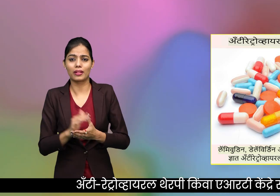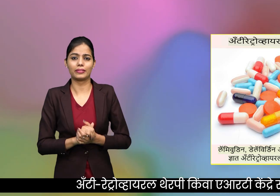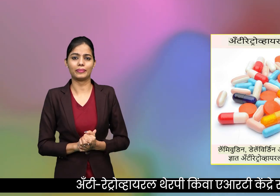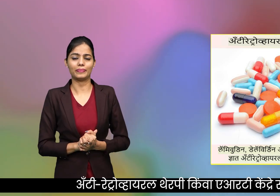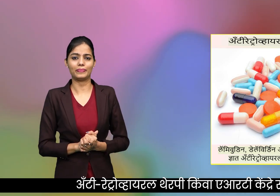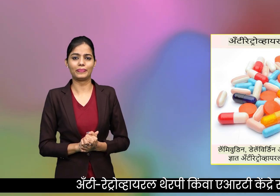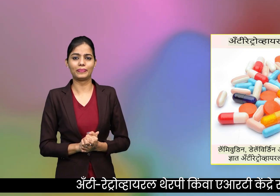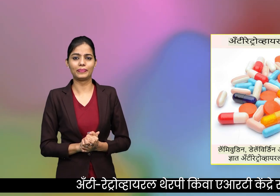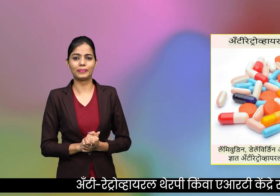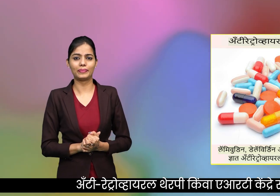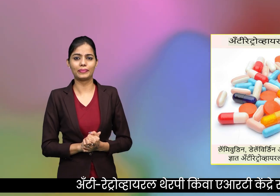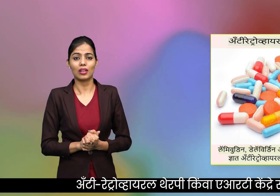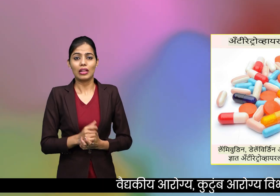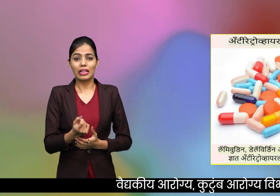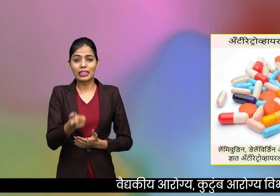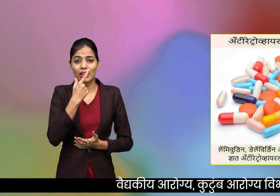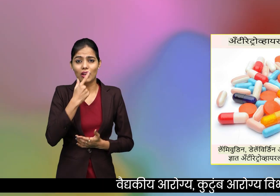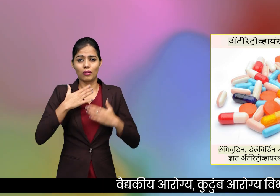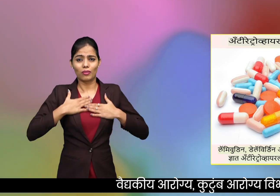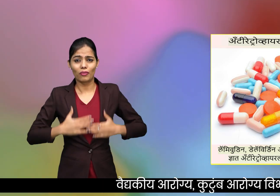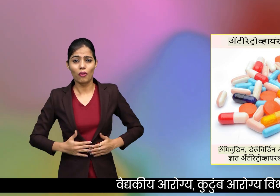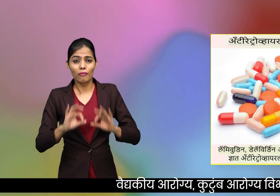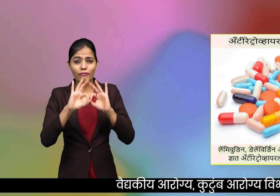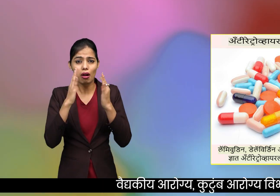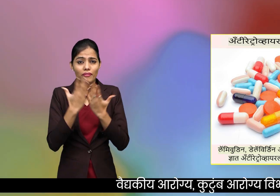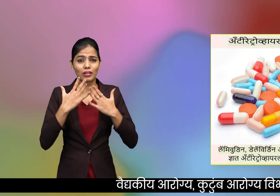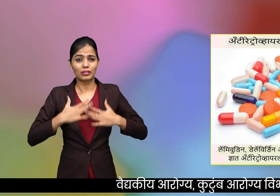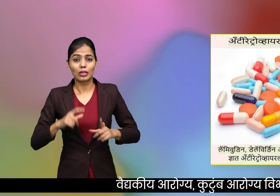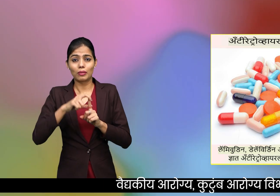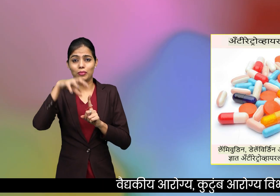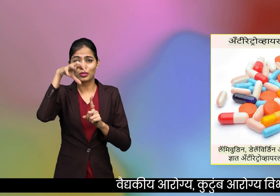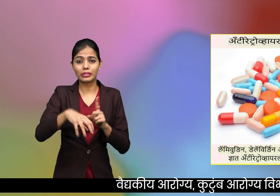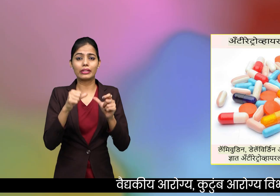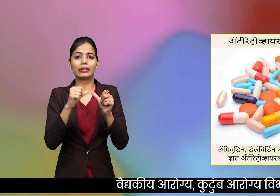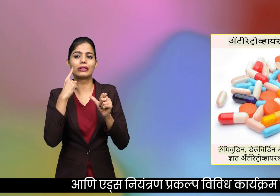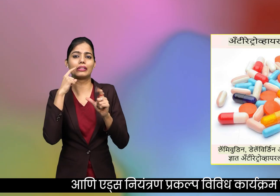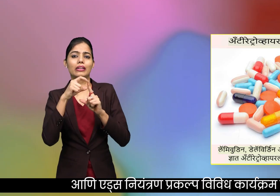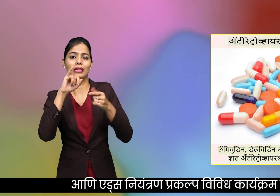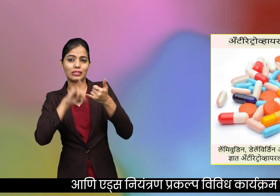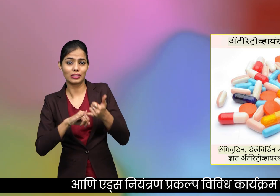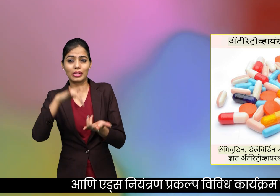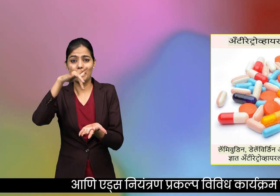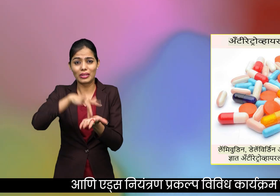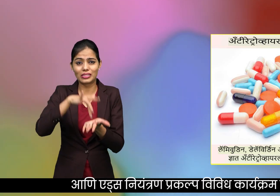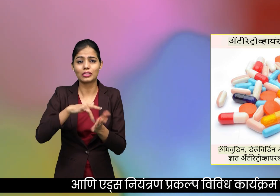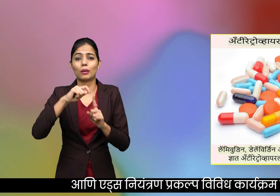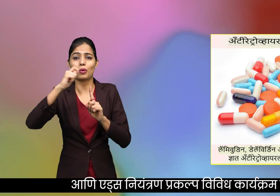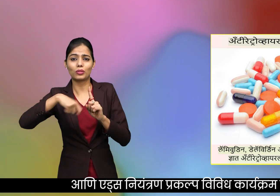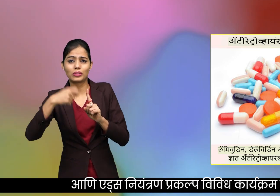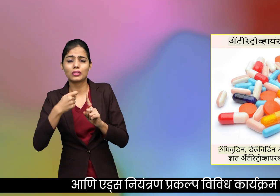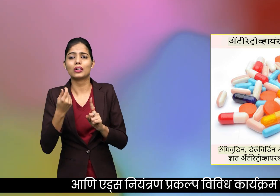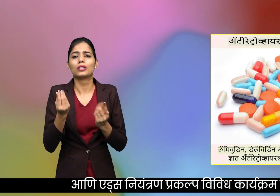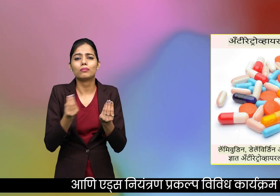ART केंद्रे स्थापन केली. वैद्यकीय आरोग्य, कुटुंब आरोग्य विभाग आणि एड्स नियंत्रण